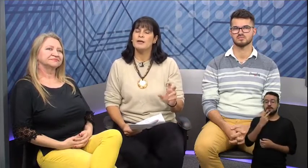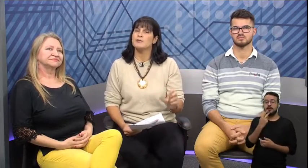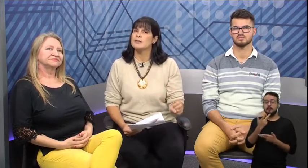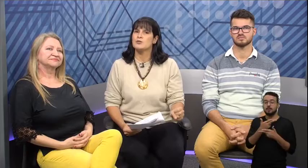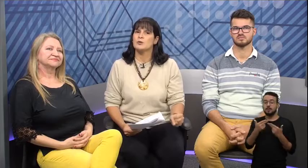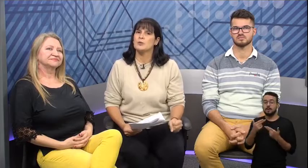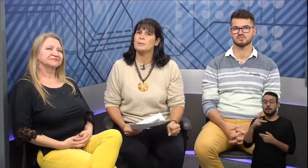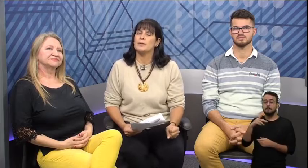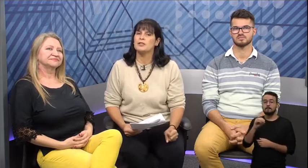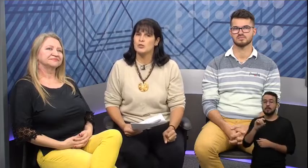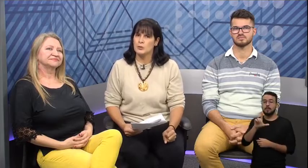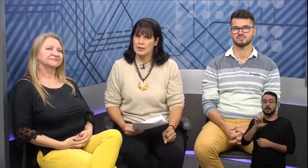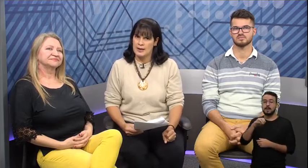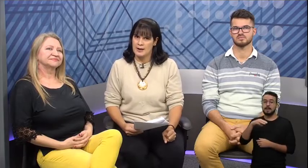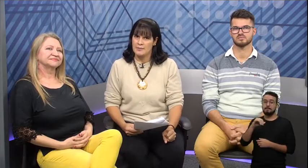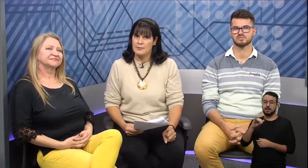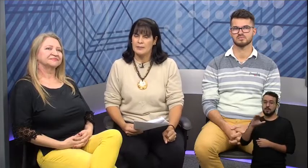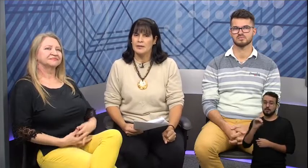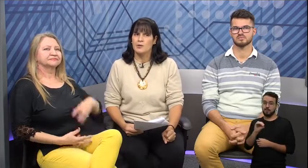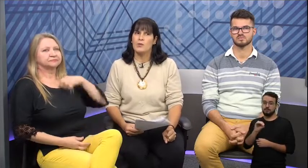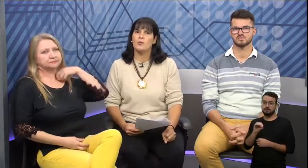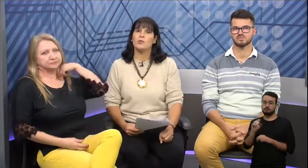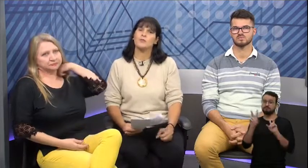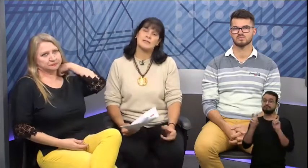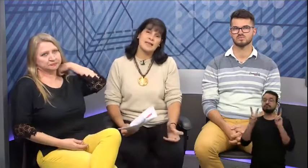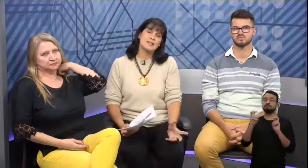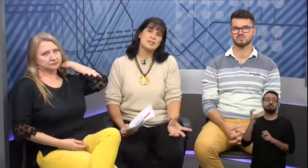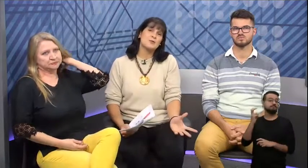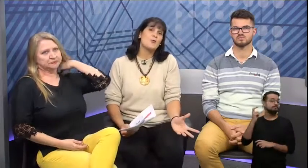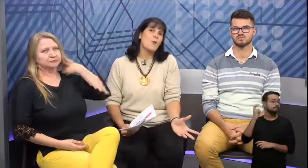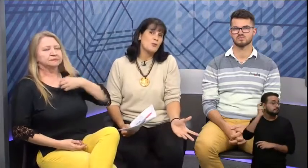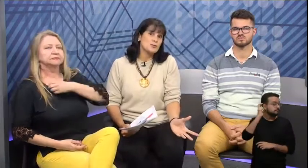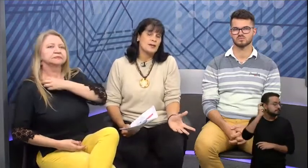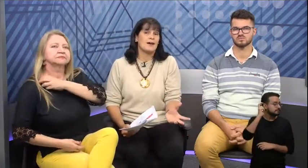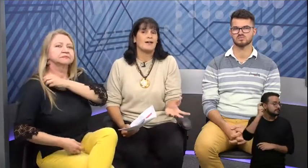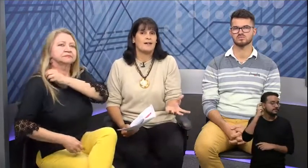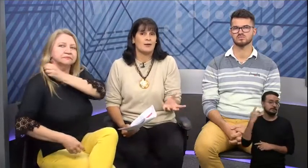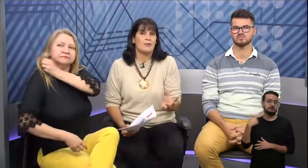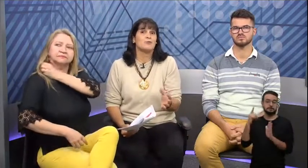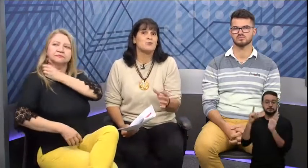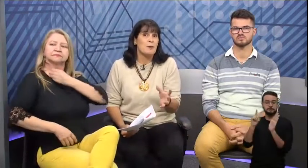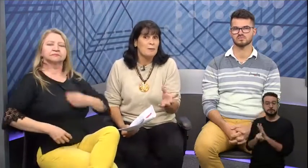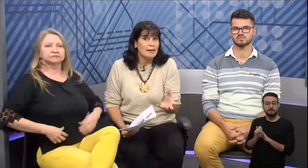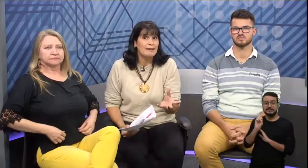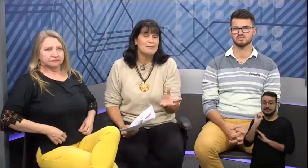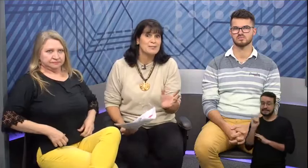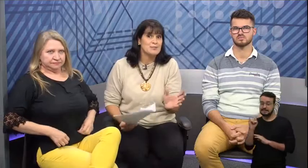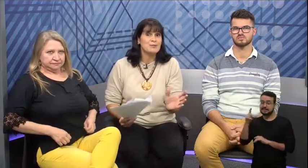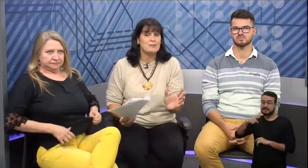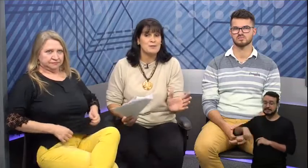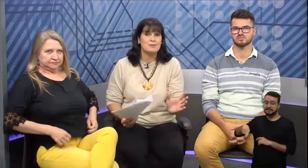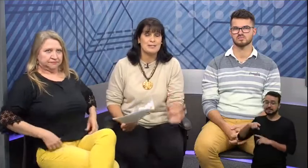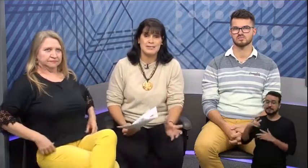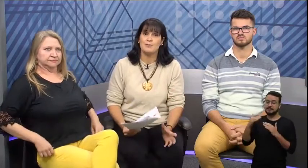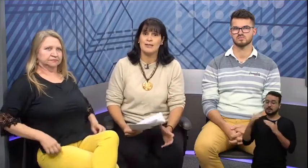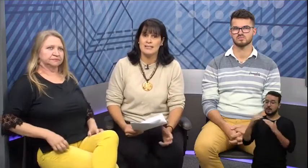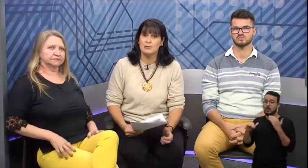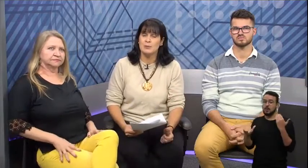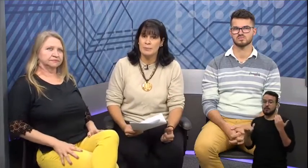deles sobre o implante coclear. Se eles já são contra o uso do aparelho, a gente já fica mais ou menos assim com a questão do